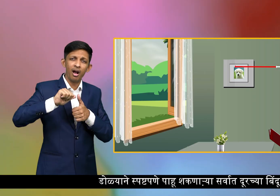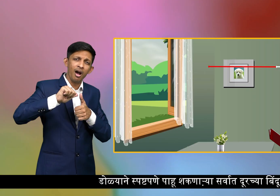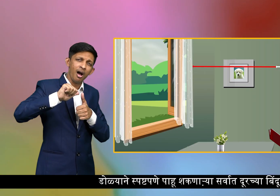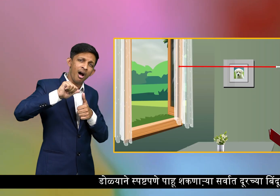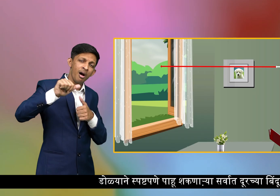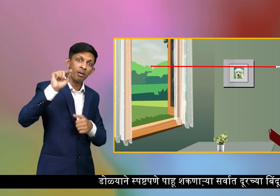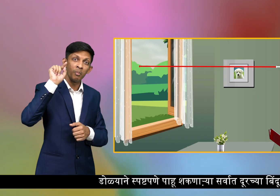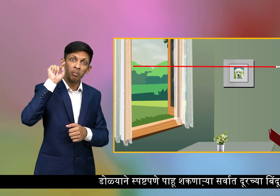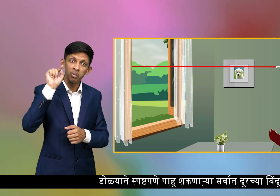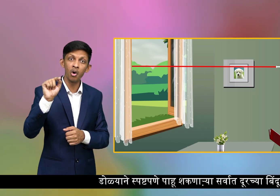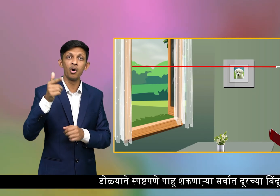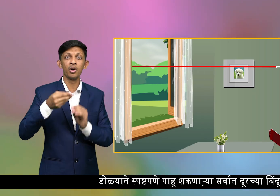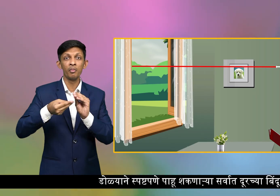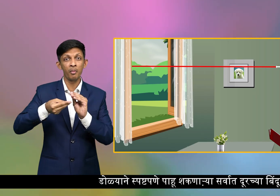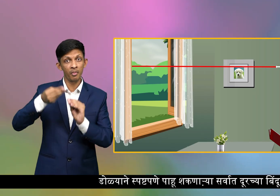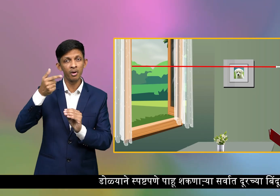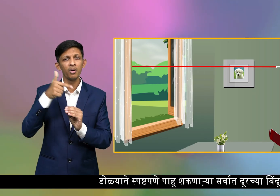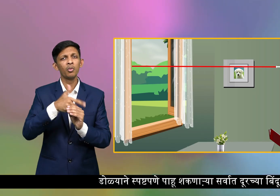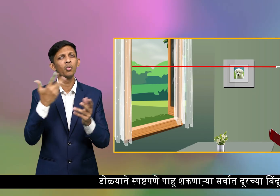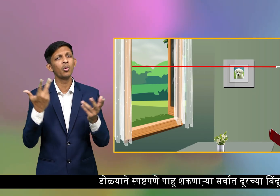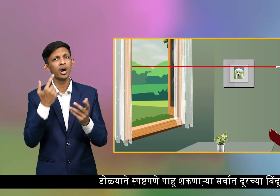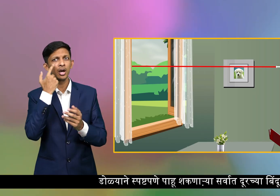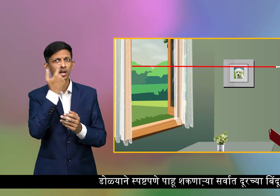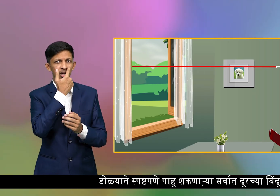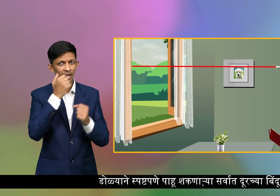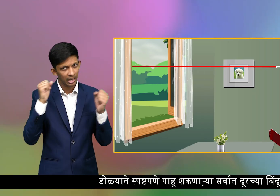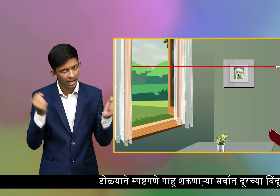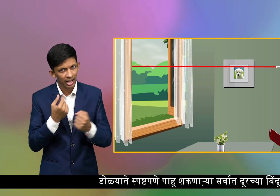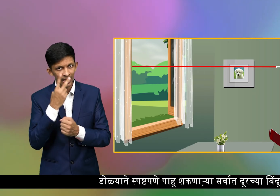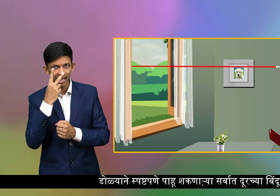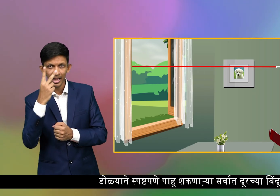डोळ्याने स्पष्टपणे पाहू शकणाऱ्या सर्वात दूरच्या बिंदूला